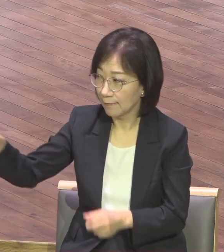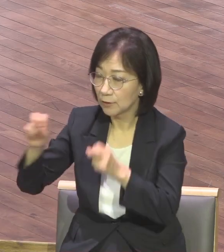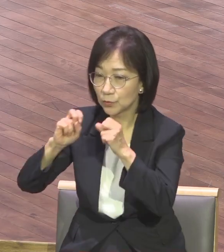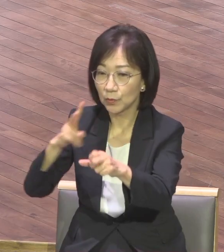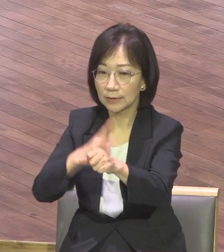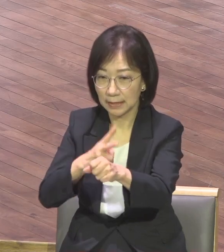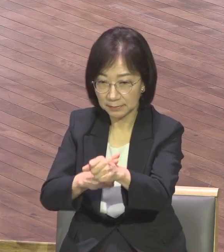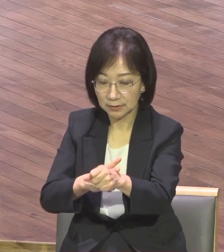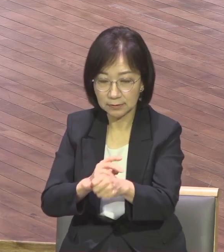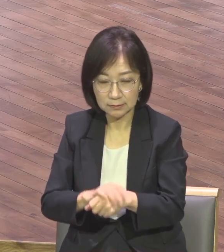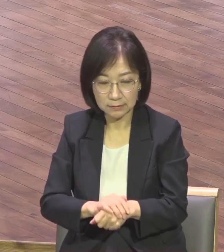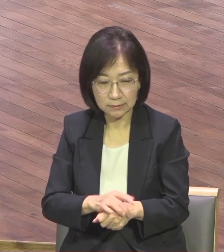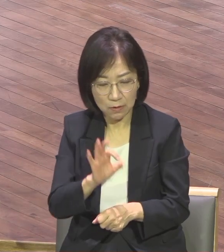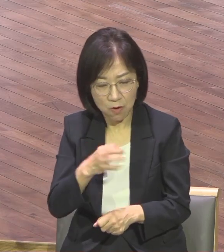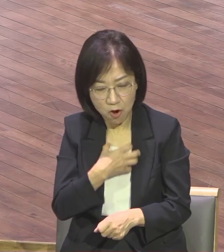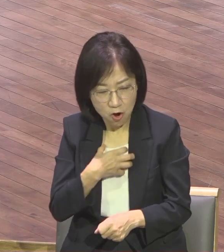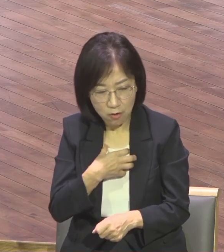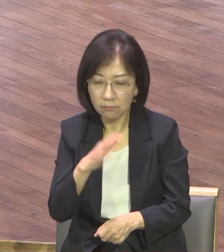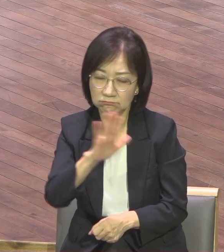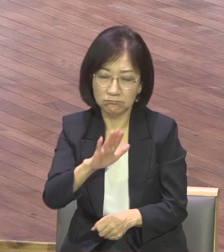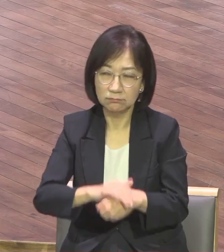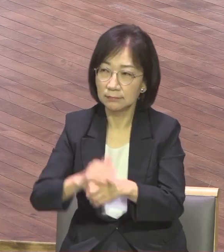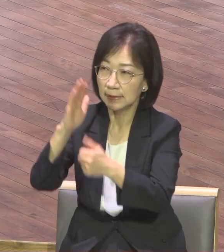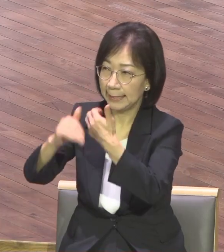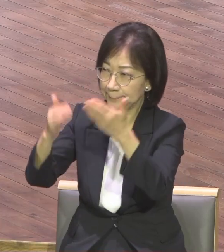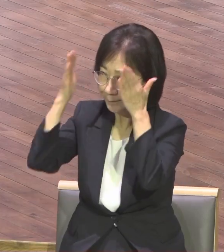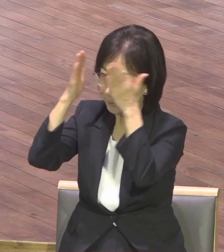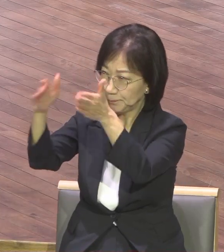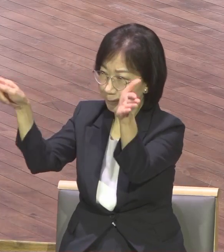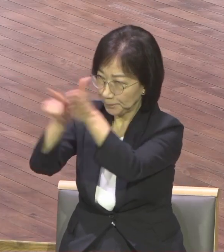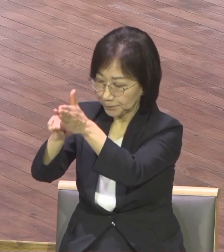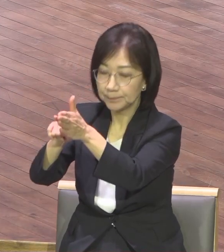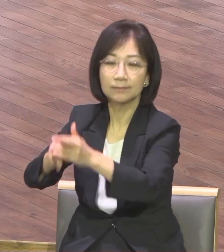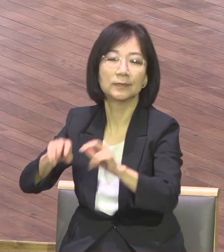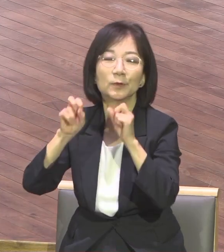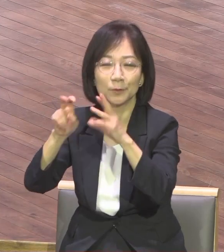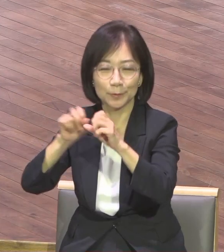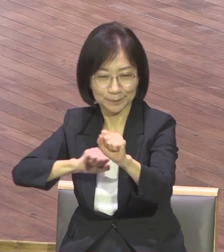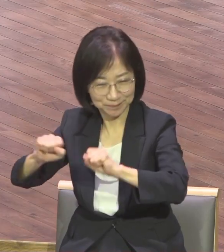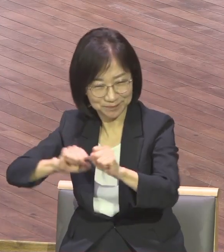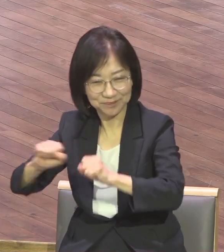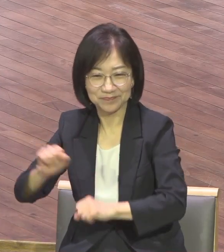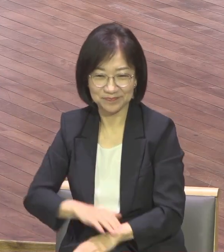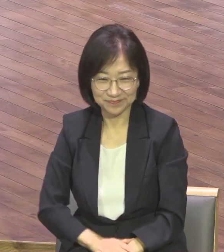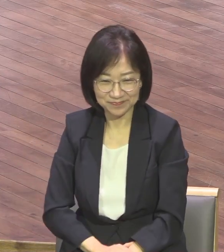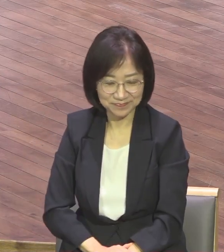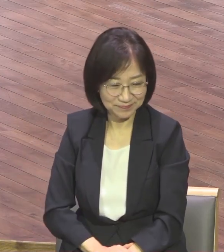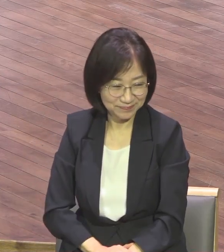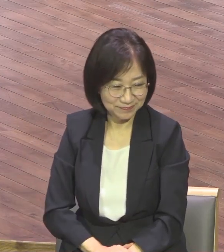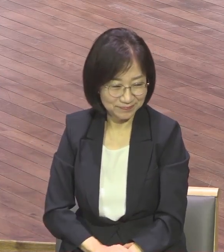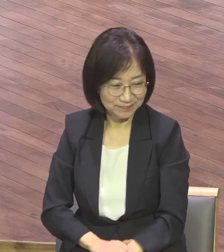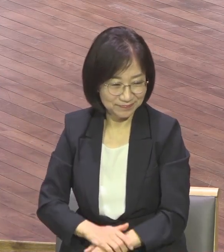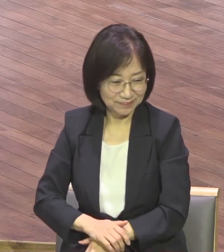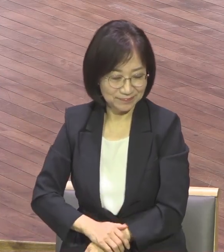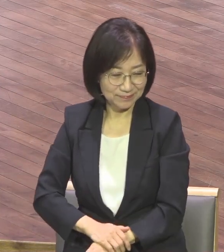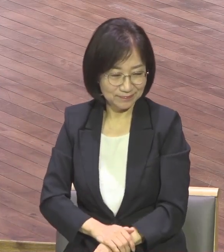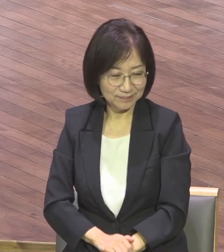나가는 겁니다. 그런데 우리 신앙생활은 어떻습니까? 안전빵이지 그냥. 만포장이지 나중심.